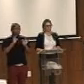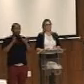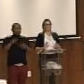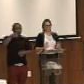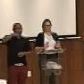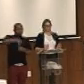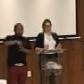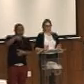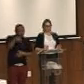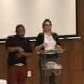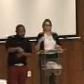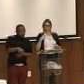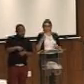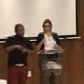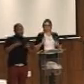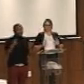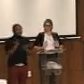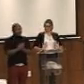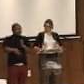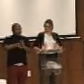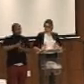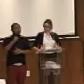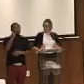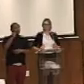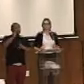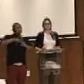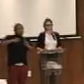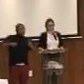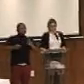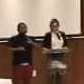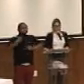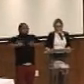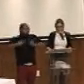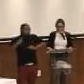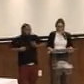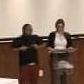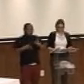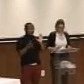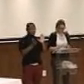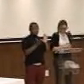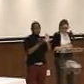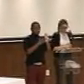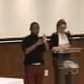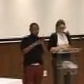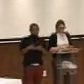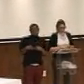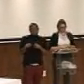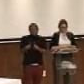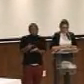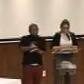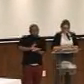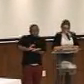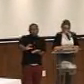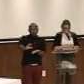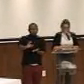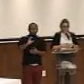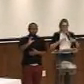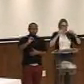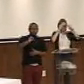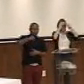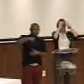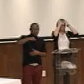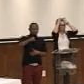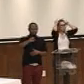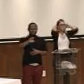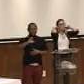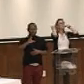8 meses de debate. Essa proposta foi encaminhada ao Conselho Superior e, durante o debate no Conselho Superior, o conselheiro Richard